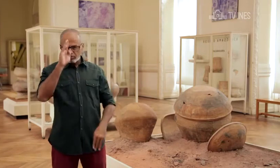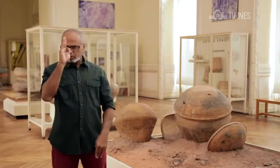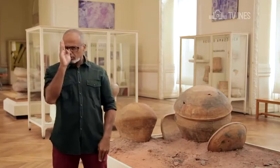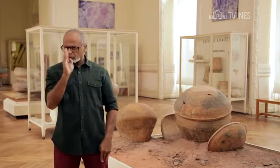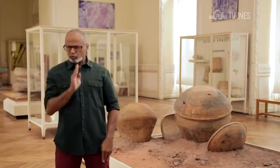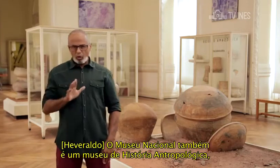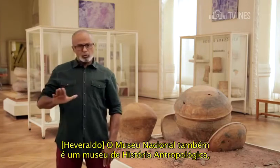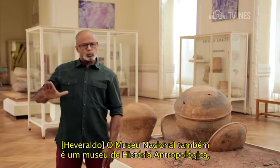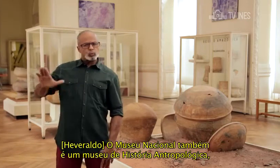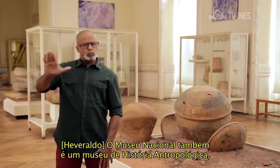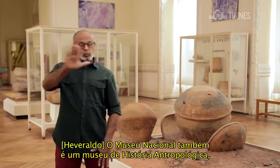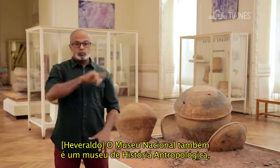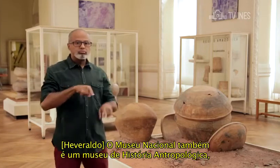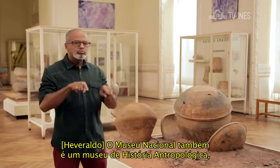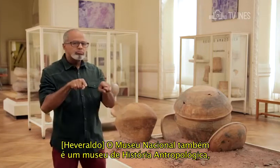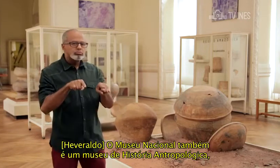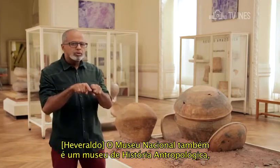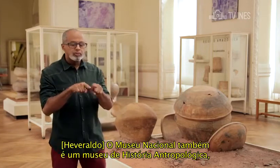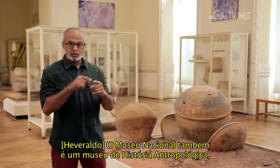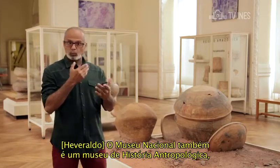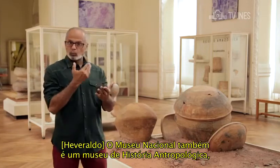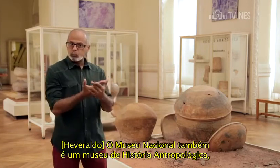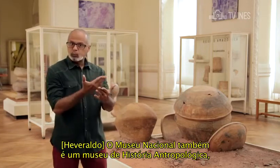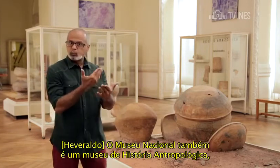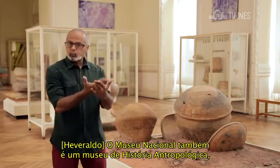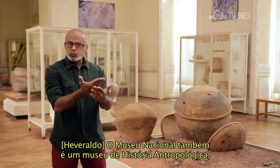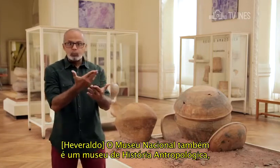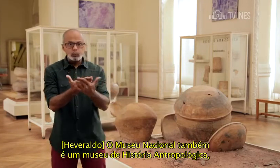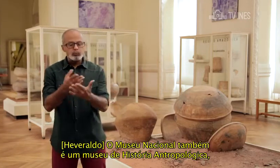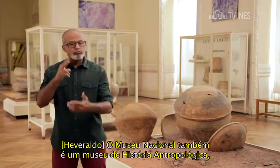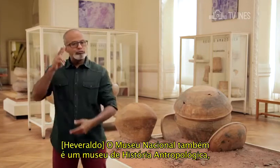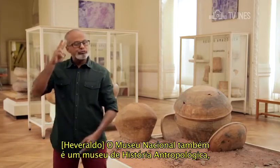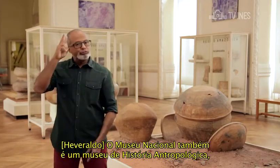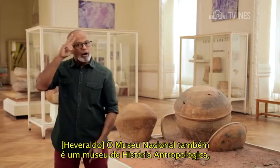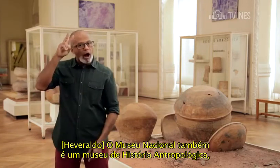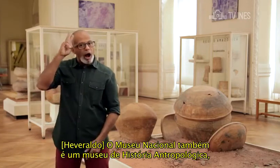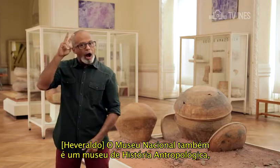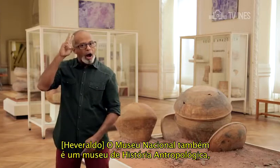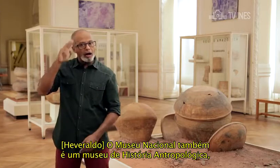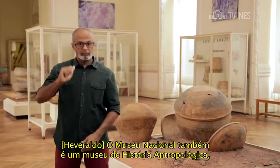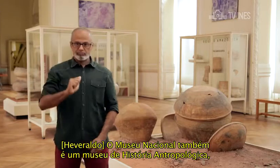O Museu Nacional também é um museu de história antropológica.